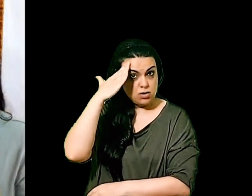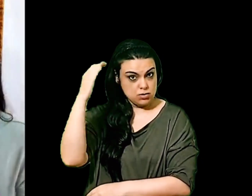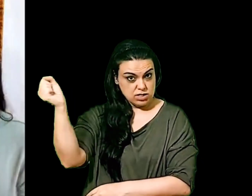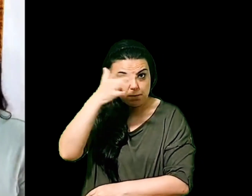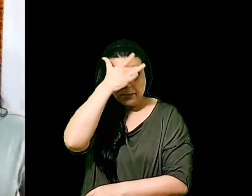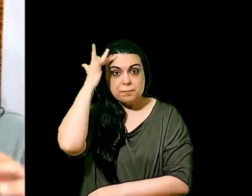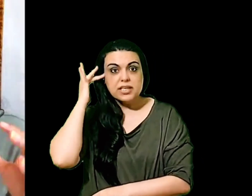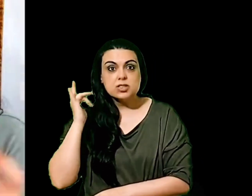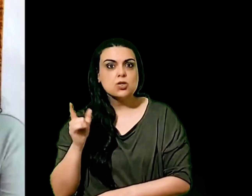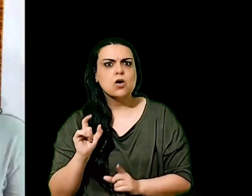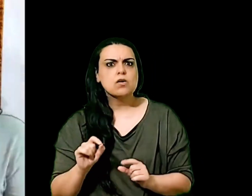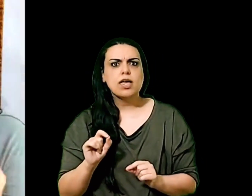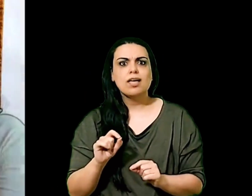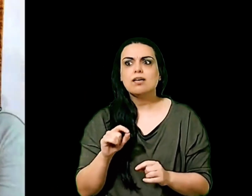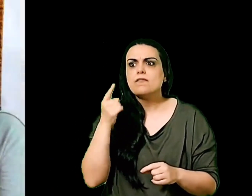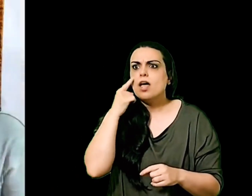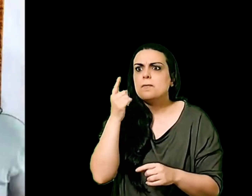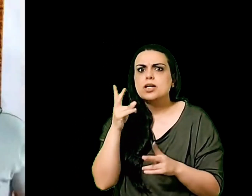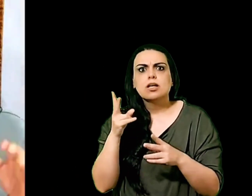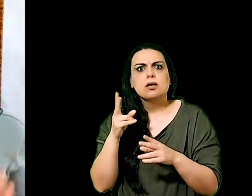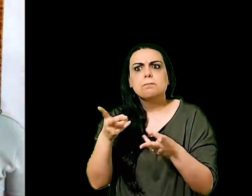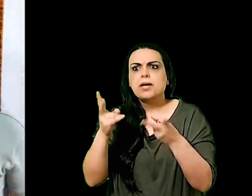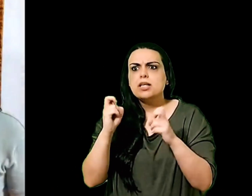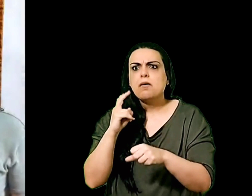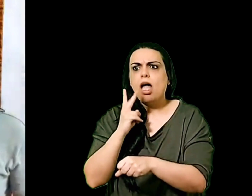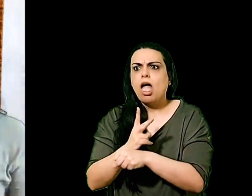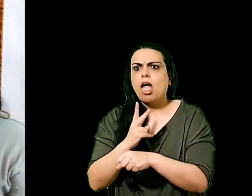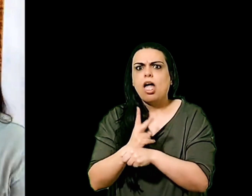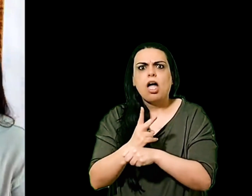O sábio, ele se apodera da hora passageira.